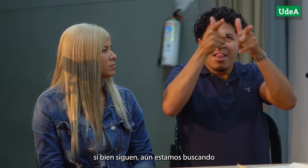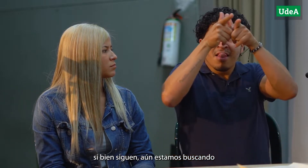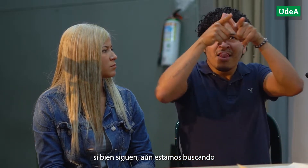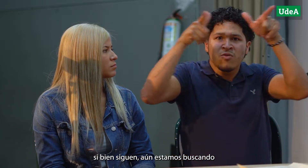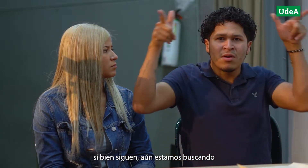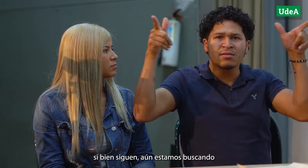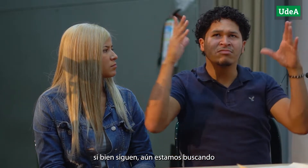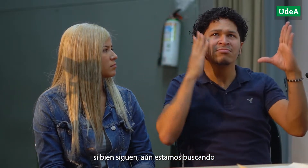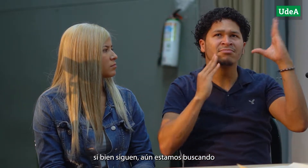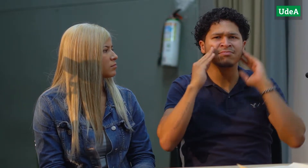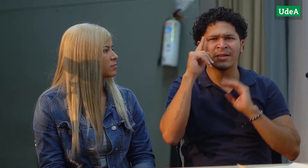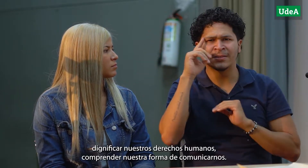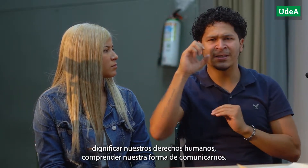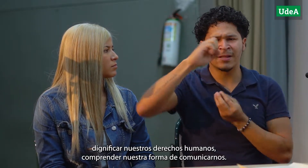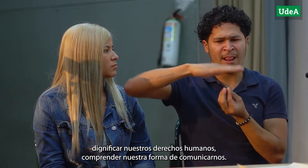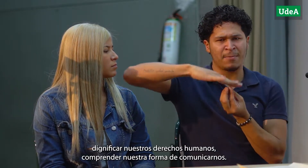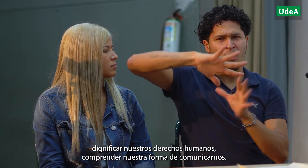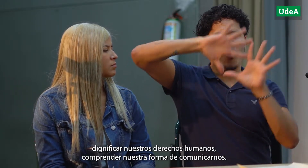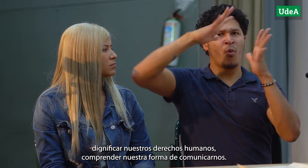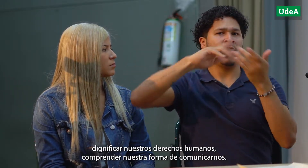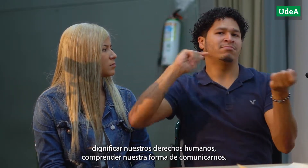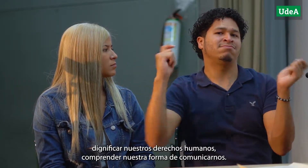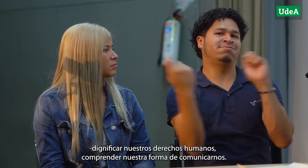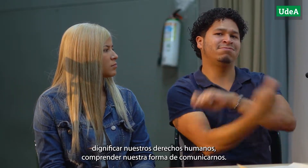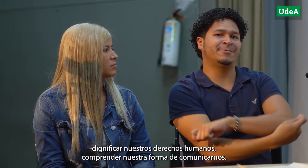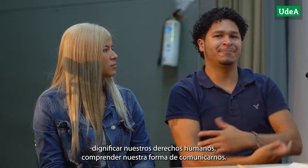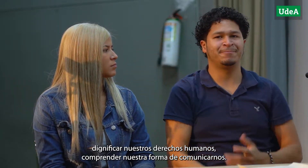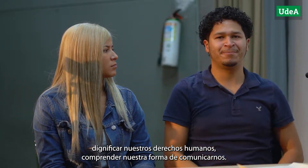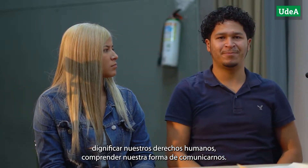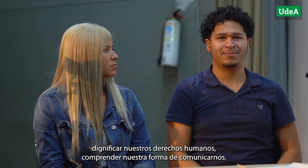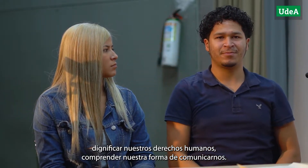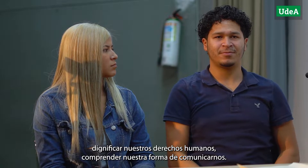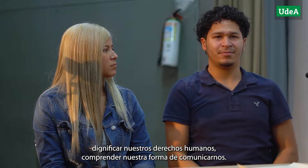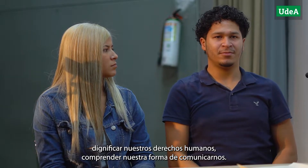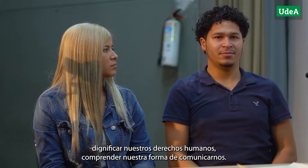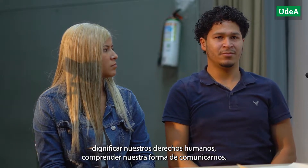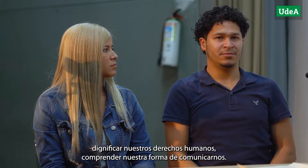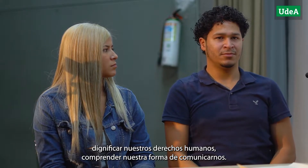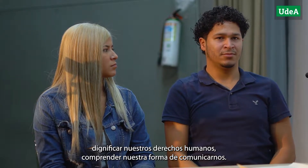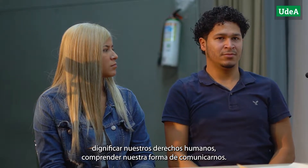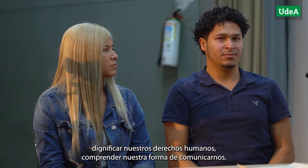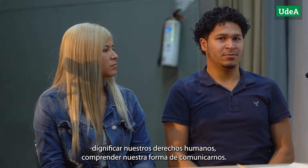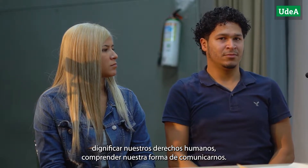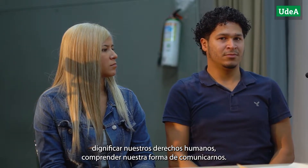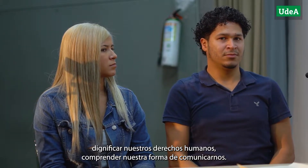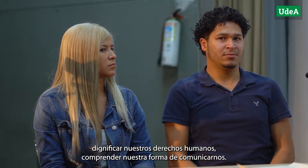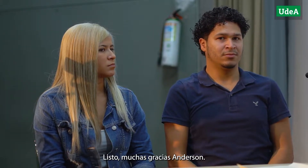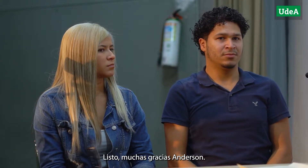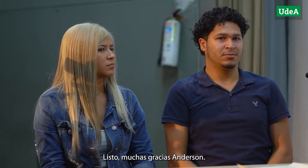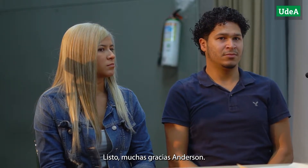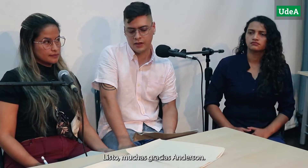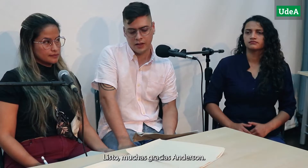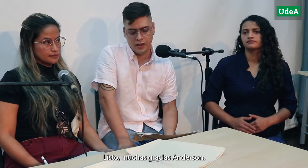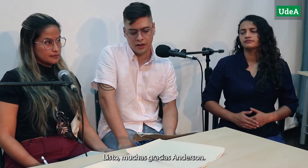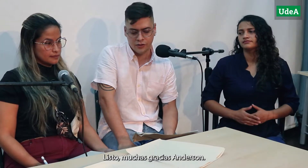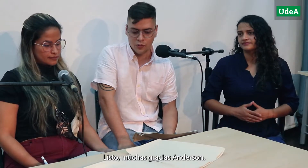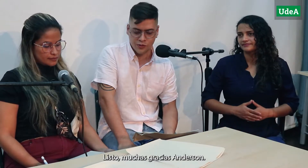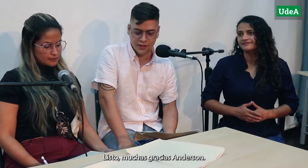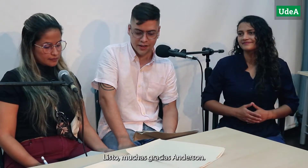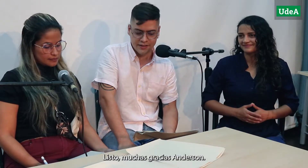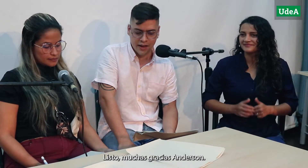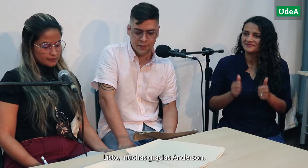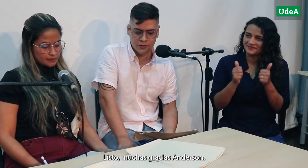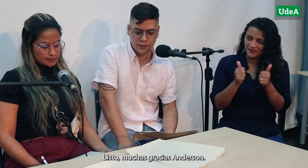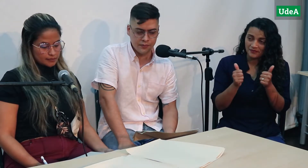aún estamos buscando dignificar nuestros derechos humanos, comprender nuestra forma de comunicarnos. Listo,